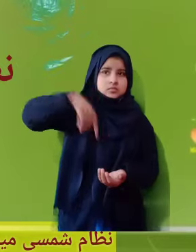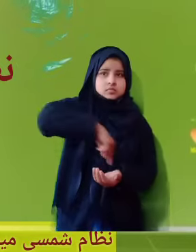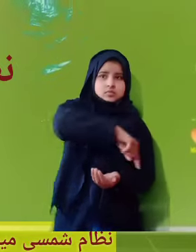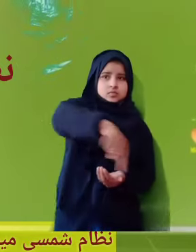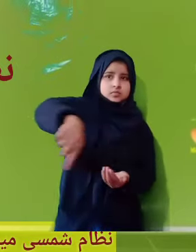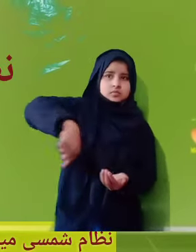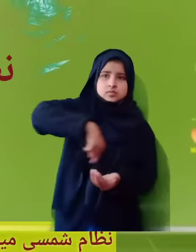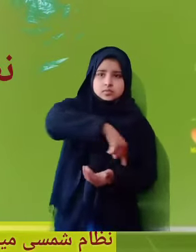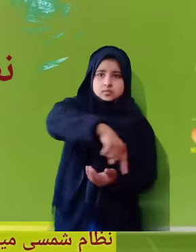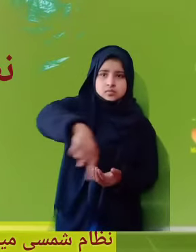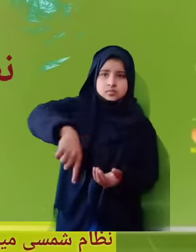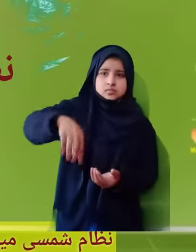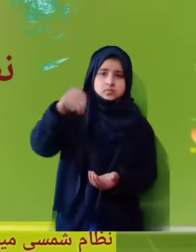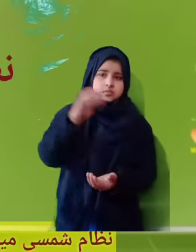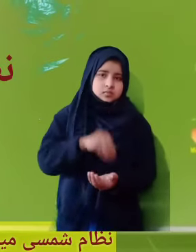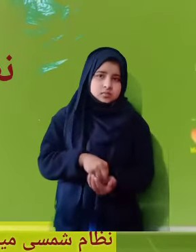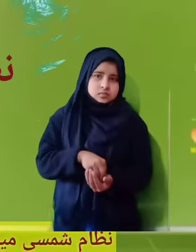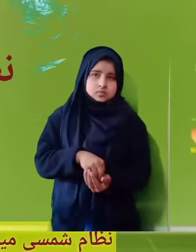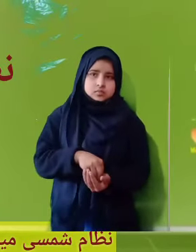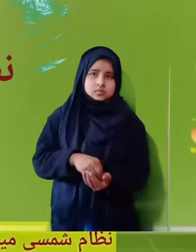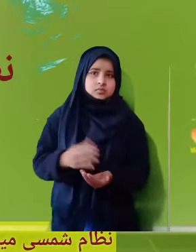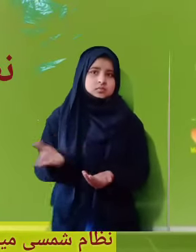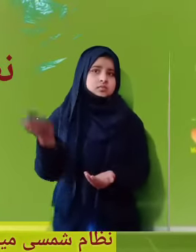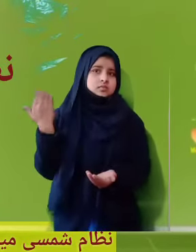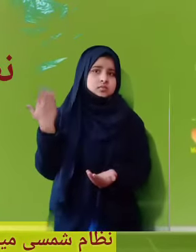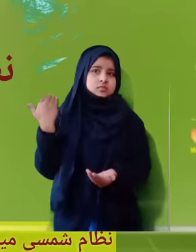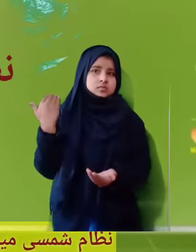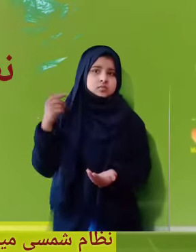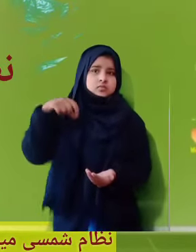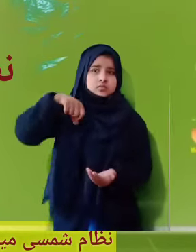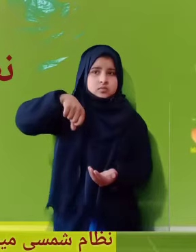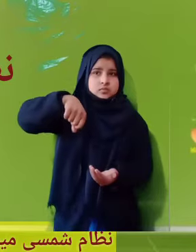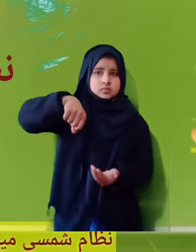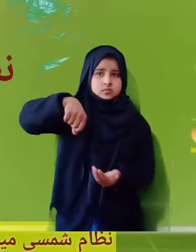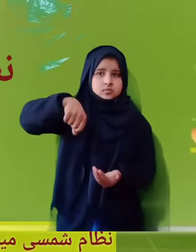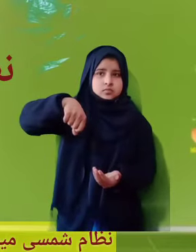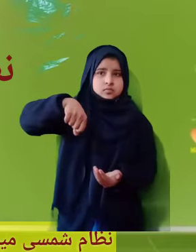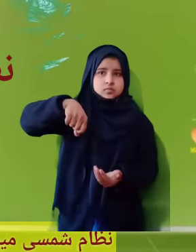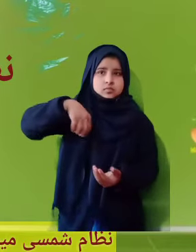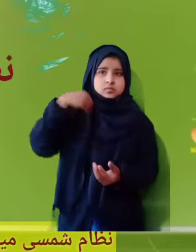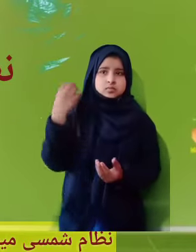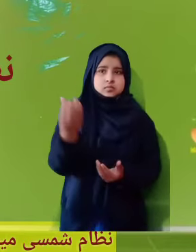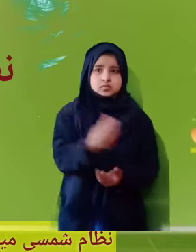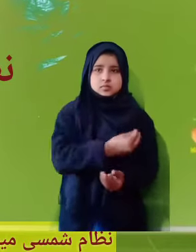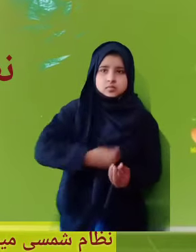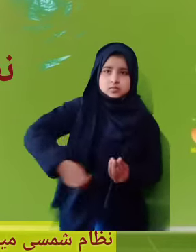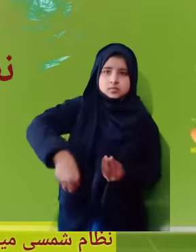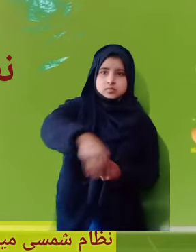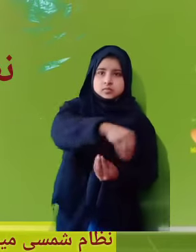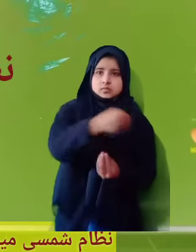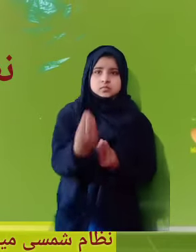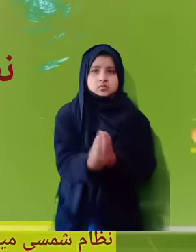निज़ामे शमसी में पहले 9 सियारे